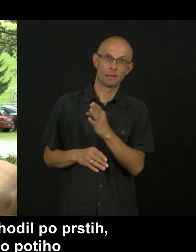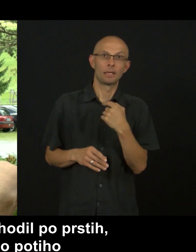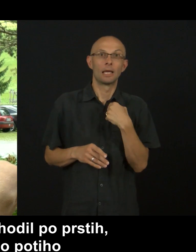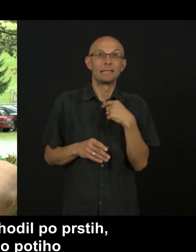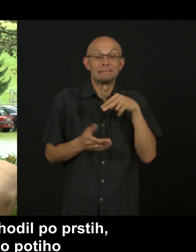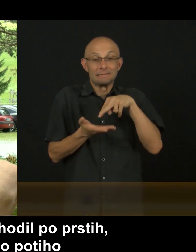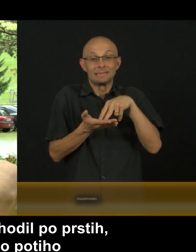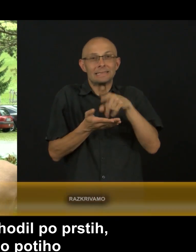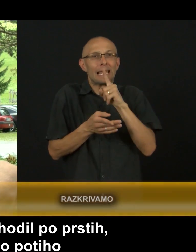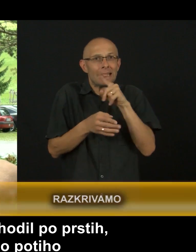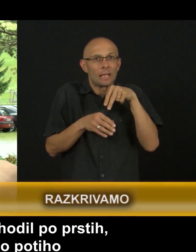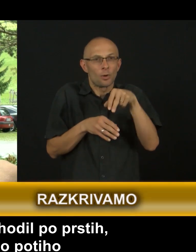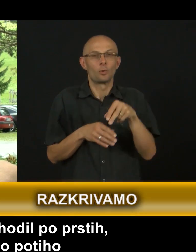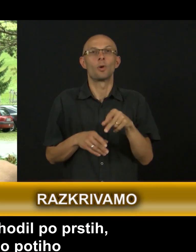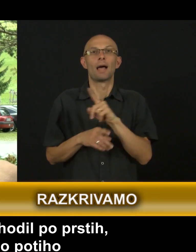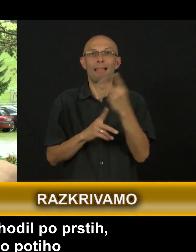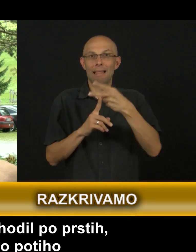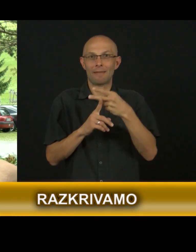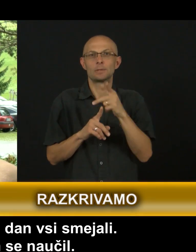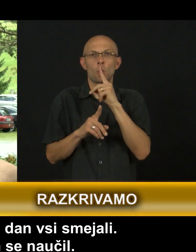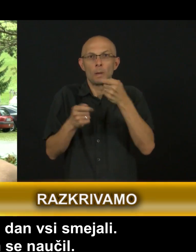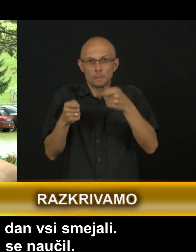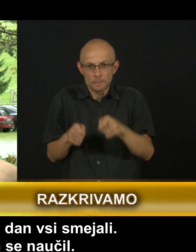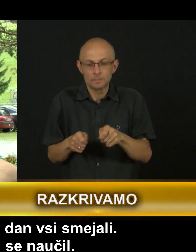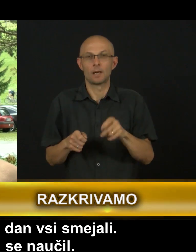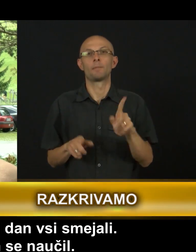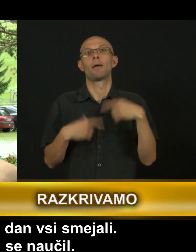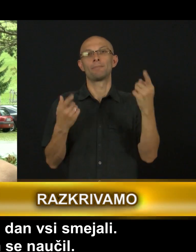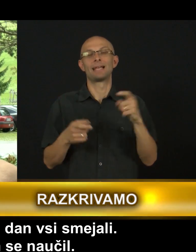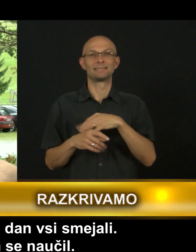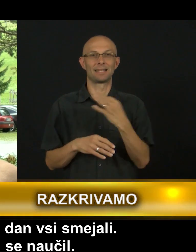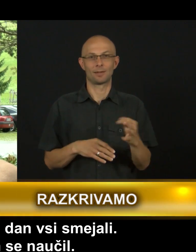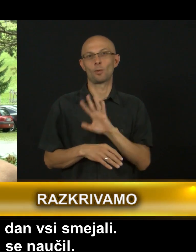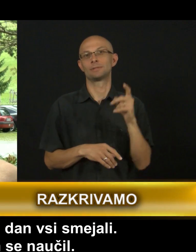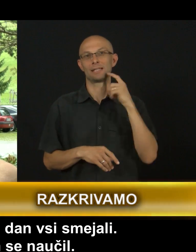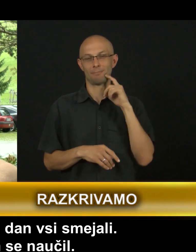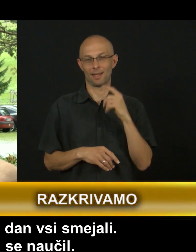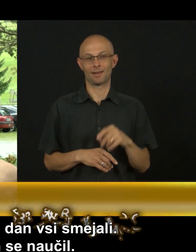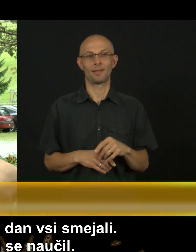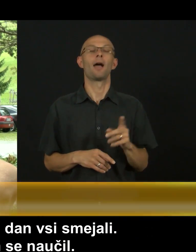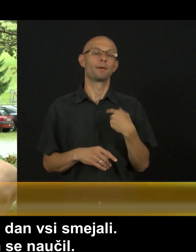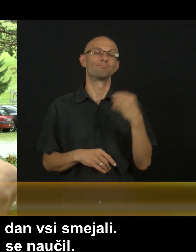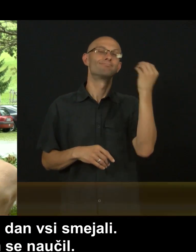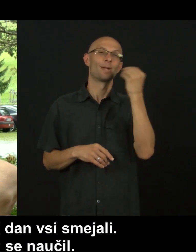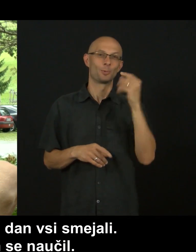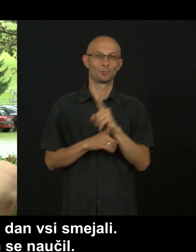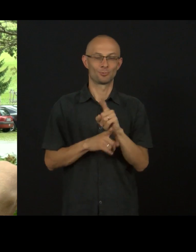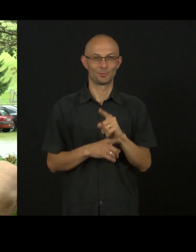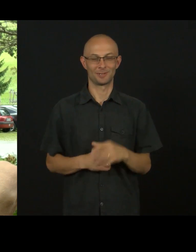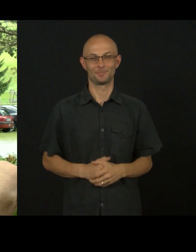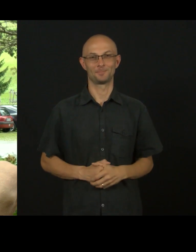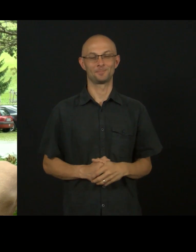on šel spat, sem jaz hodil po prstih televizijo, da on potiho in so se po naslednjem dan vsi smejali, no. Ampak tudi to sem se